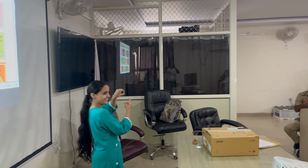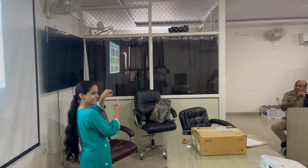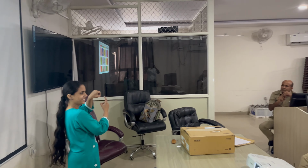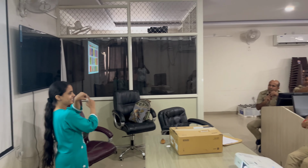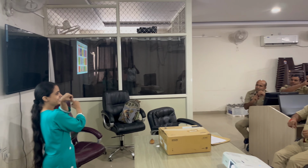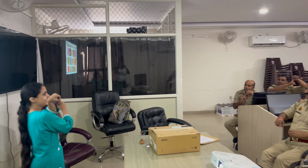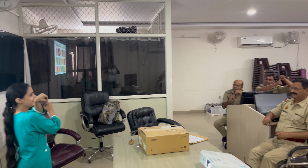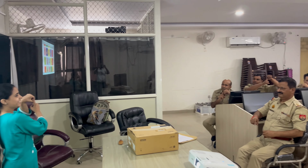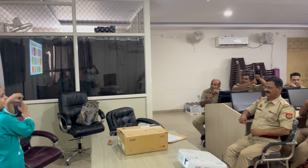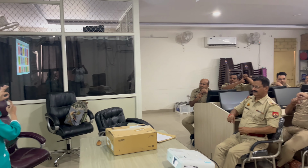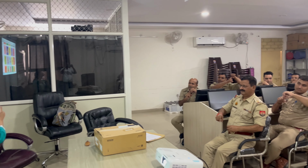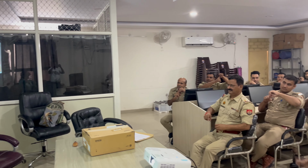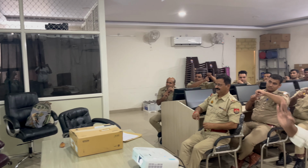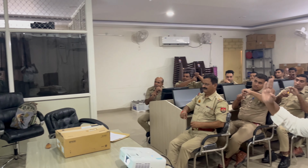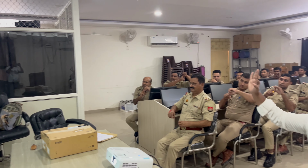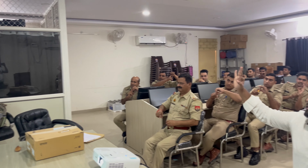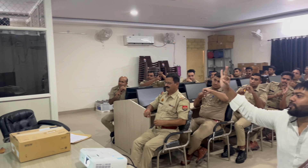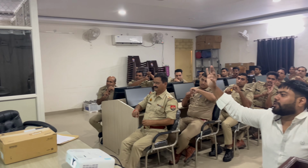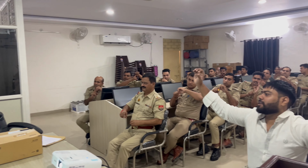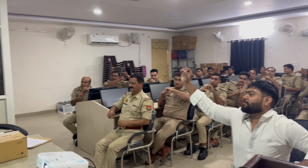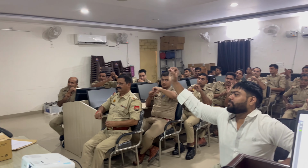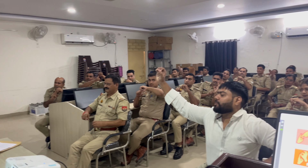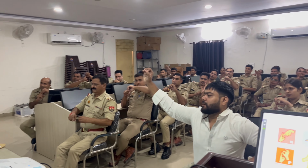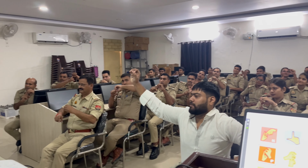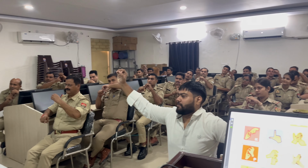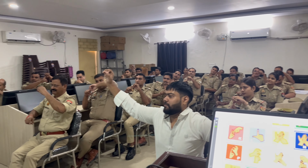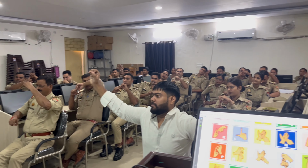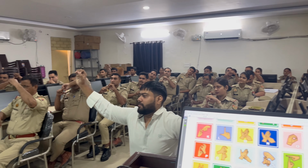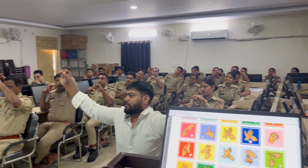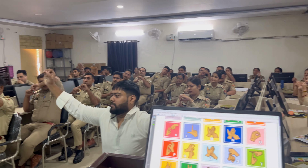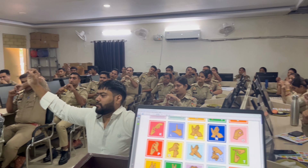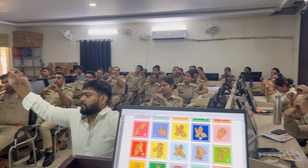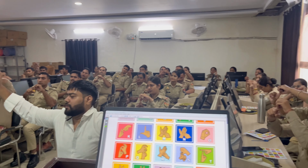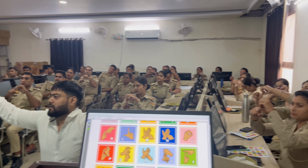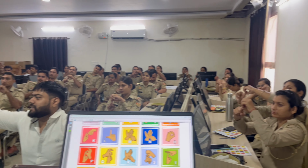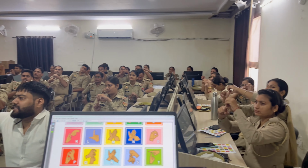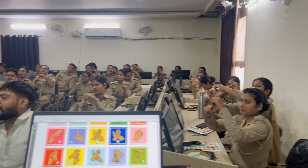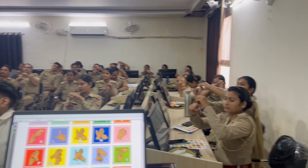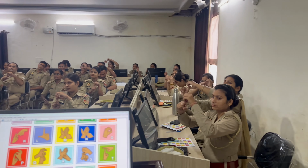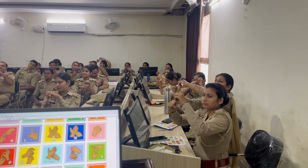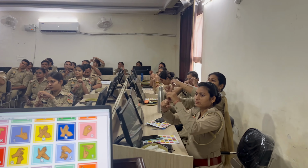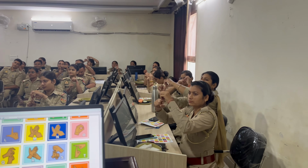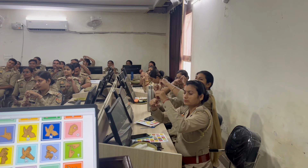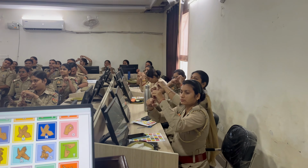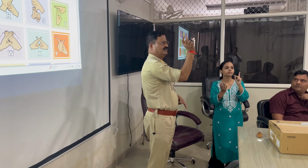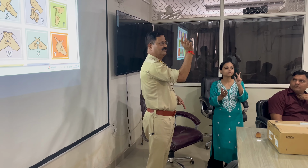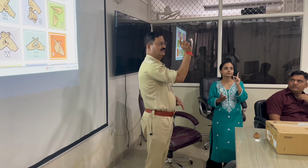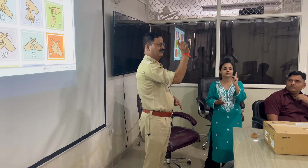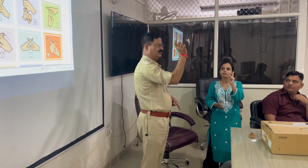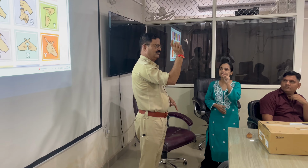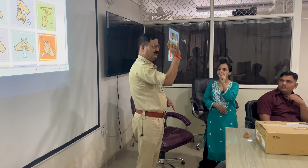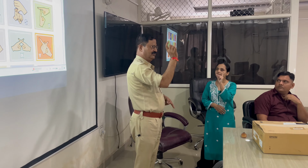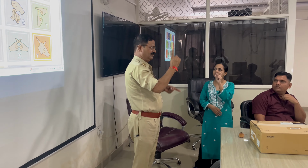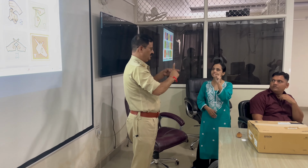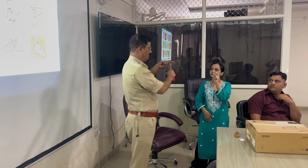ये सब उंगलियां बंद होंगी, ये ऐसे नहीं होगा। ये पूरा जैसे आपने ओ बनाया था, टी दूसरा सर, टी दूसरा